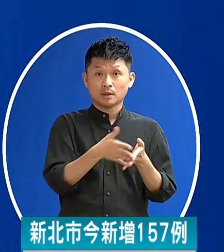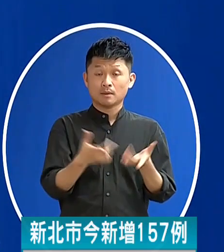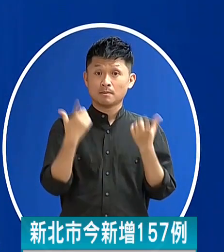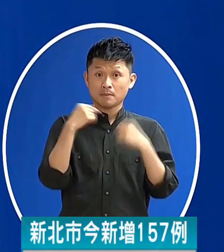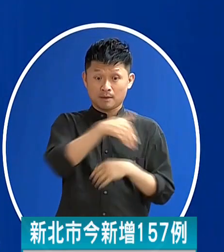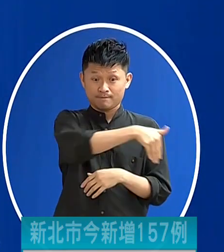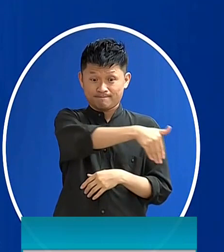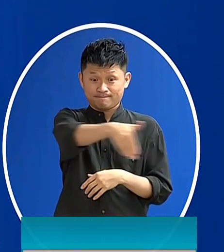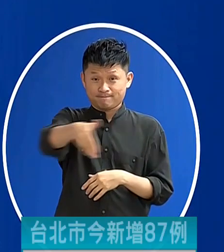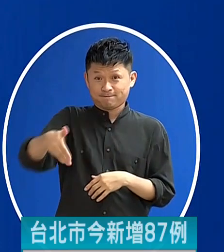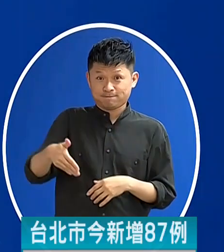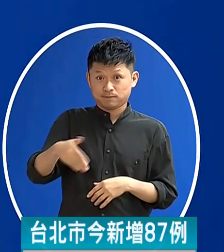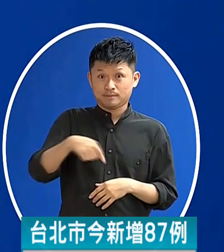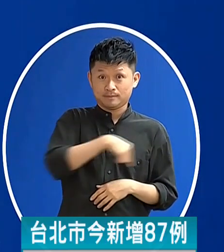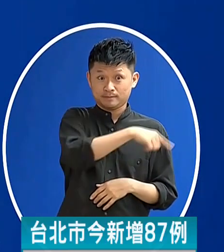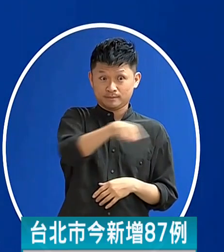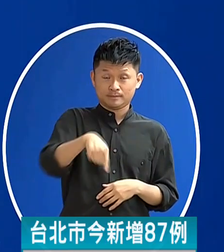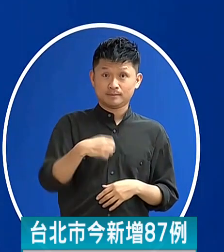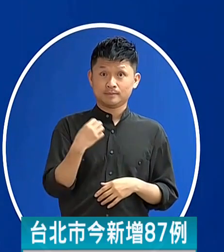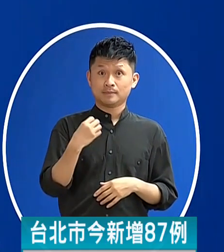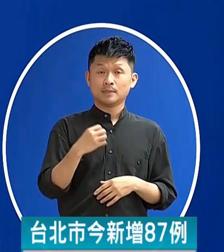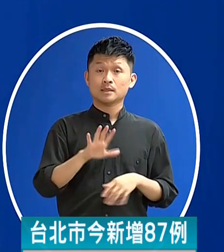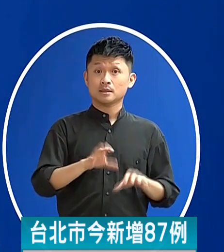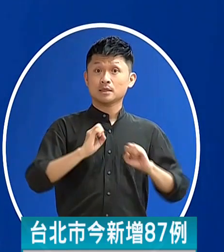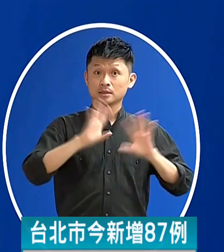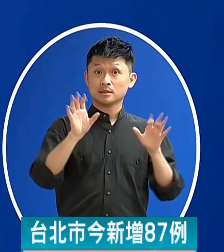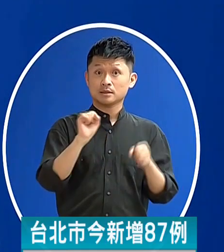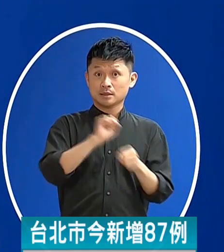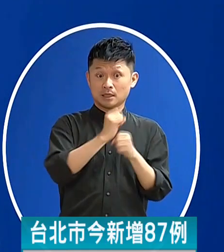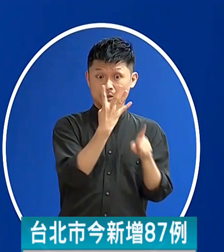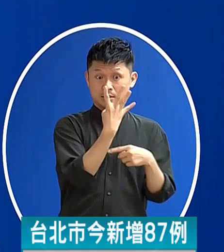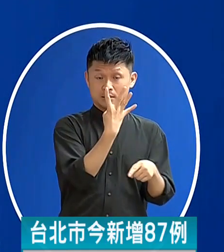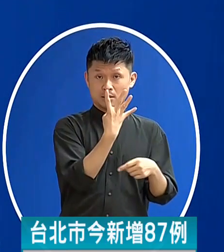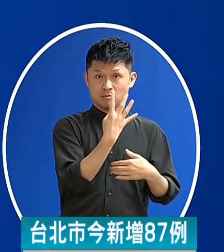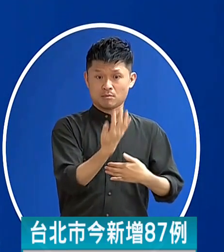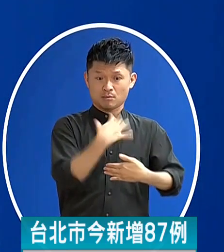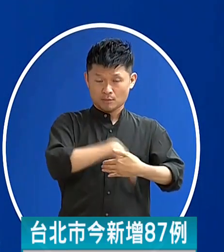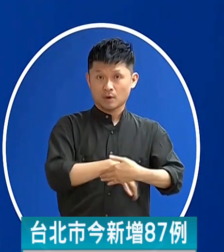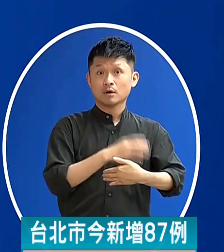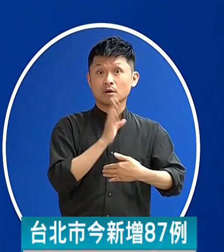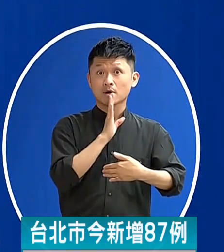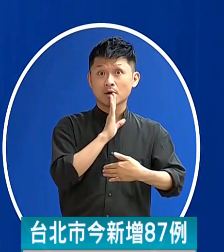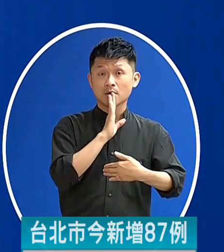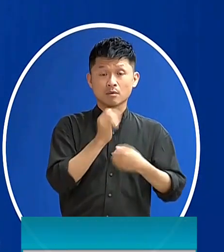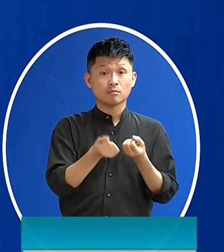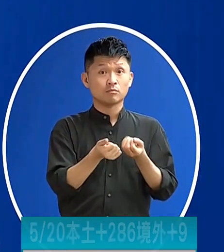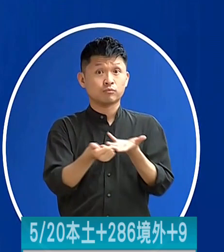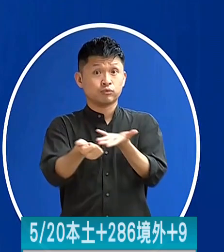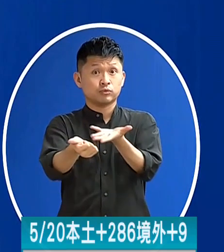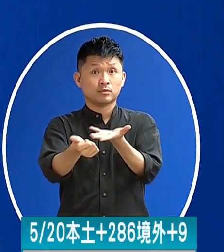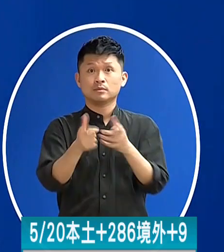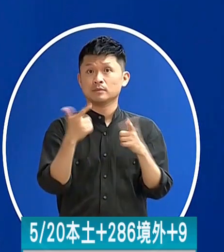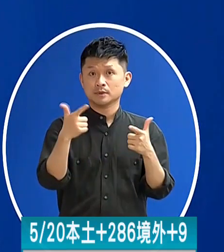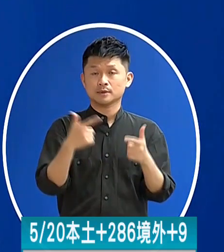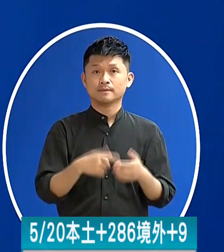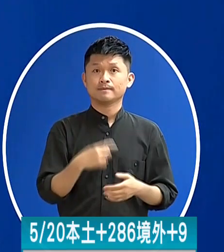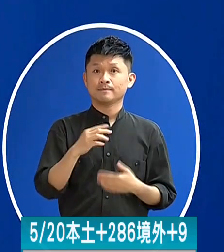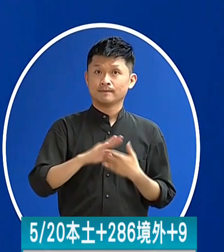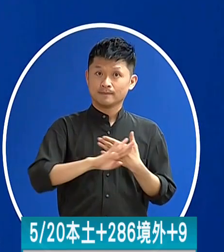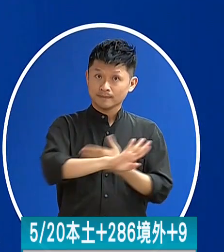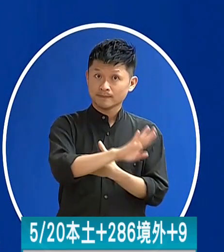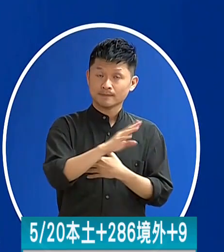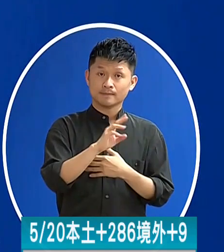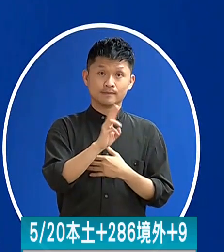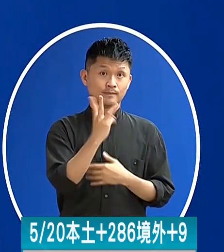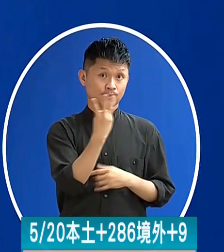防火墙已经有包括今天公布新增的这四名哈。那他其实还有同时公布，就是另